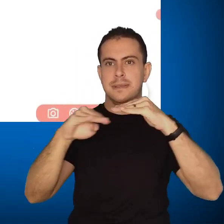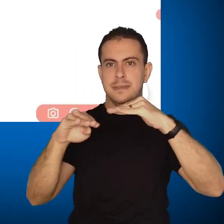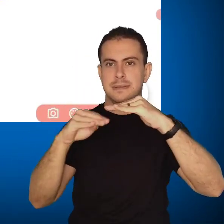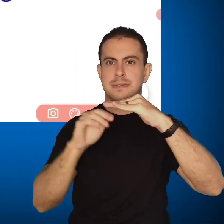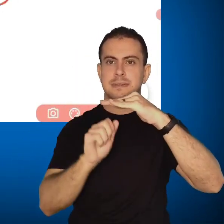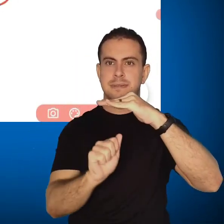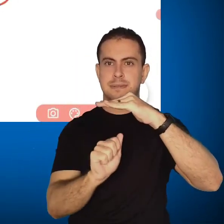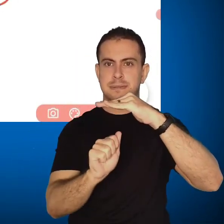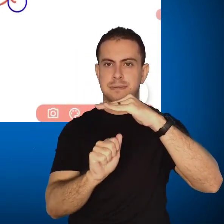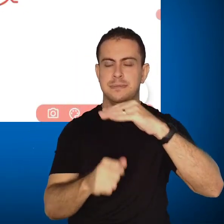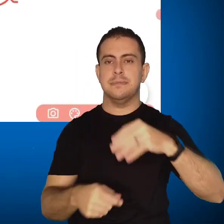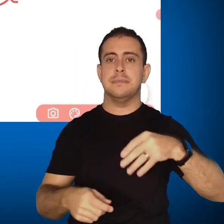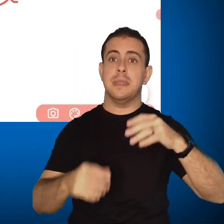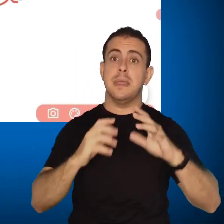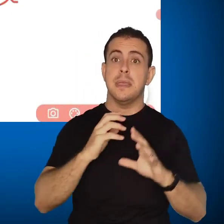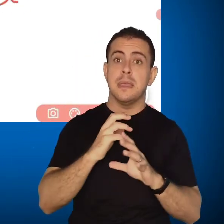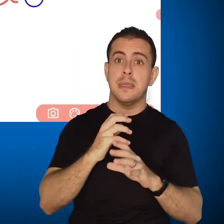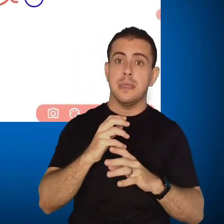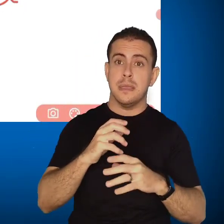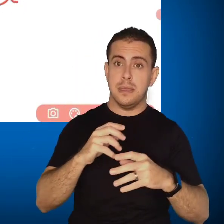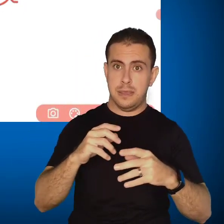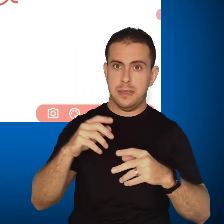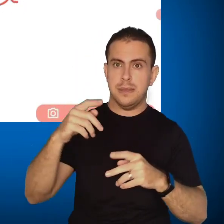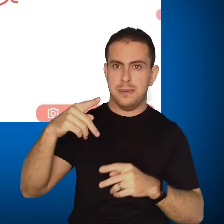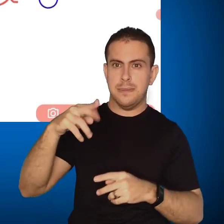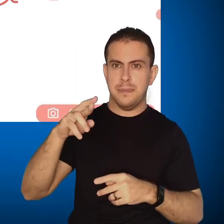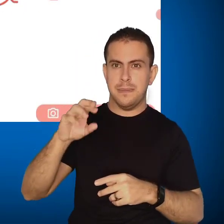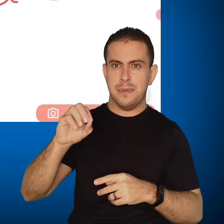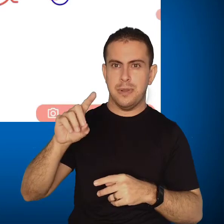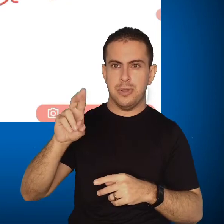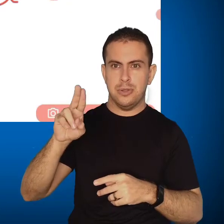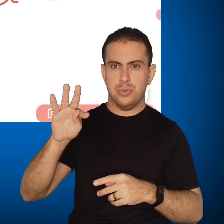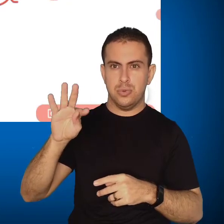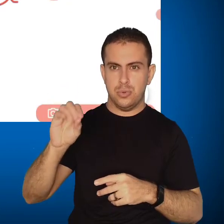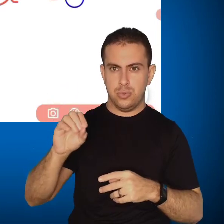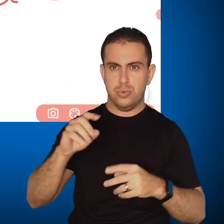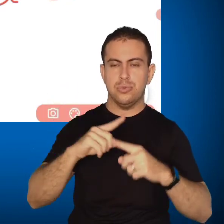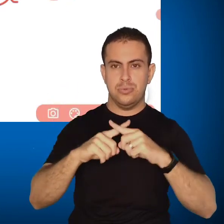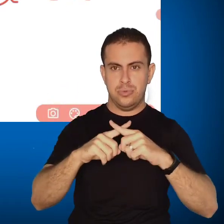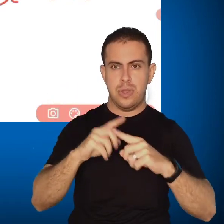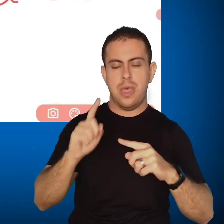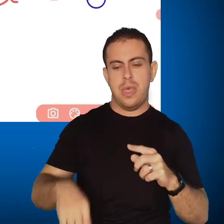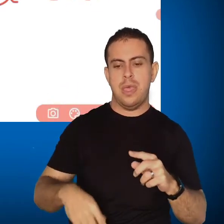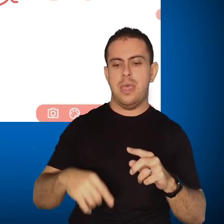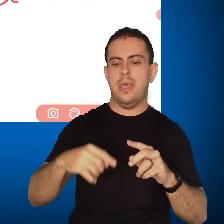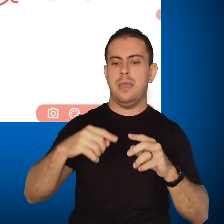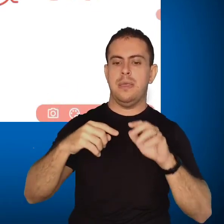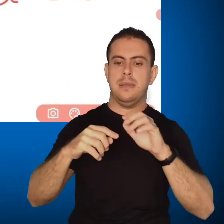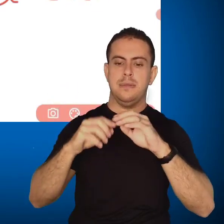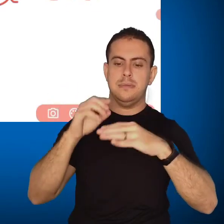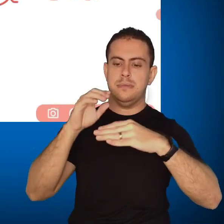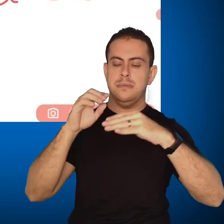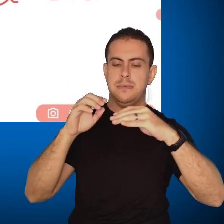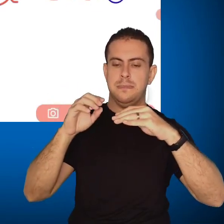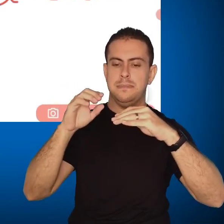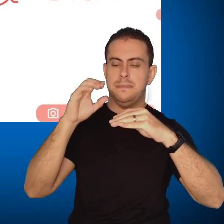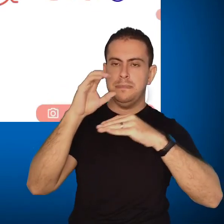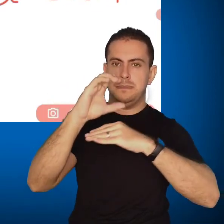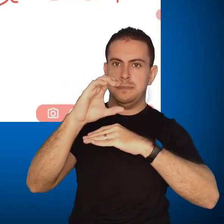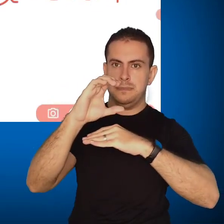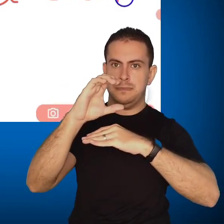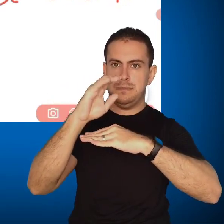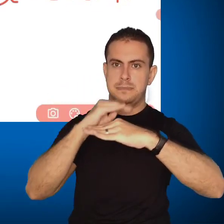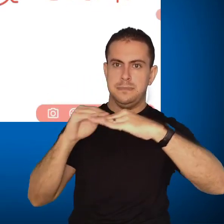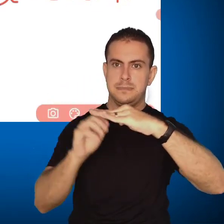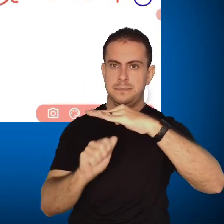do segundo grau, 10x ao quadrado menos 20x mais, por exemplo, sei lá,